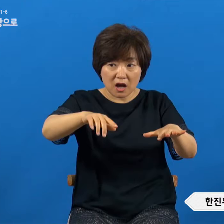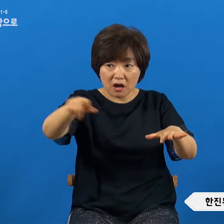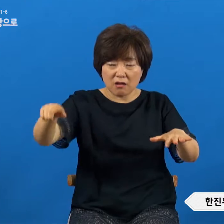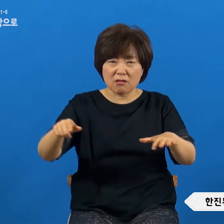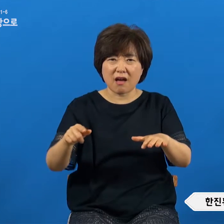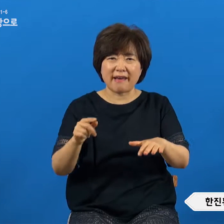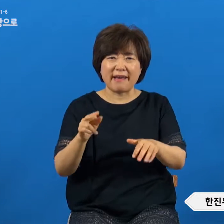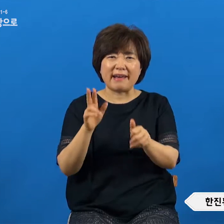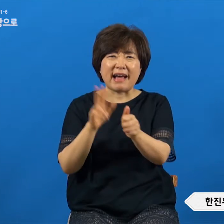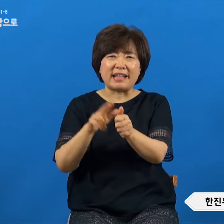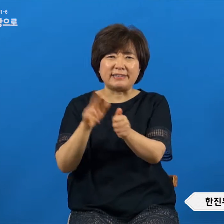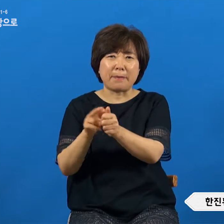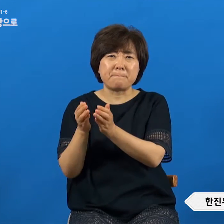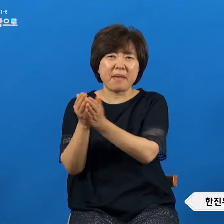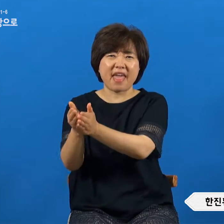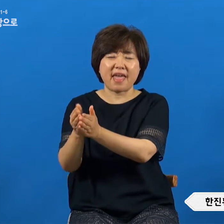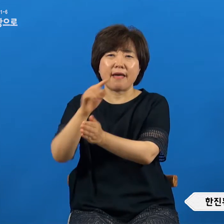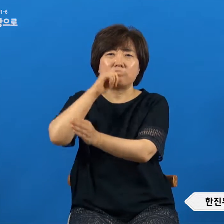번 있었습니다.